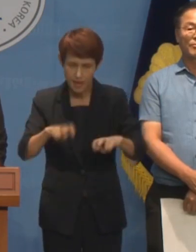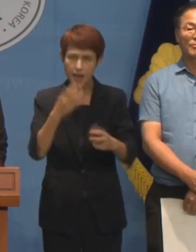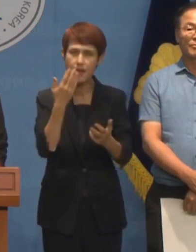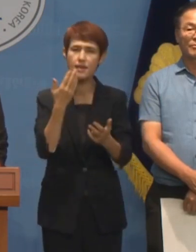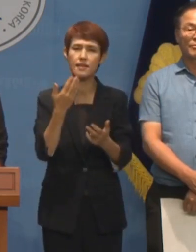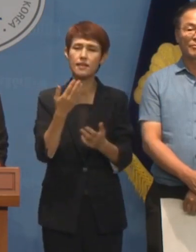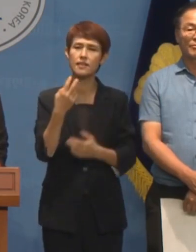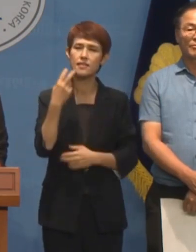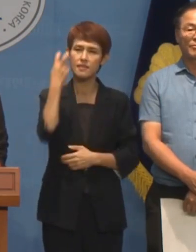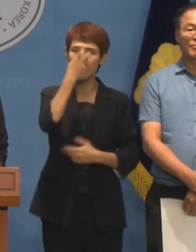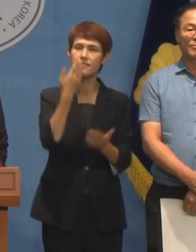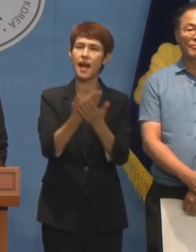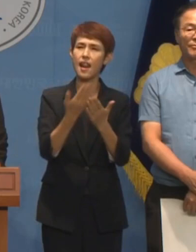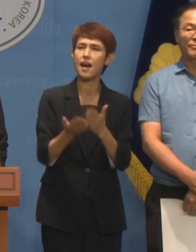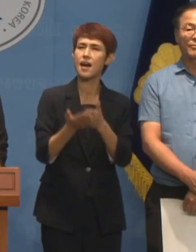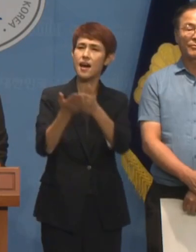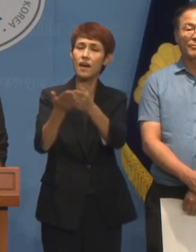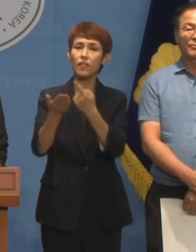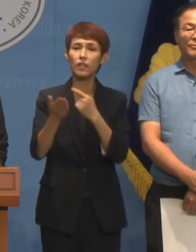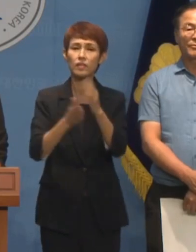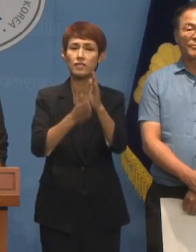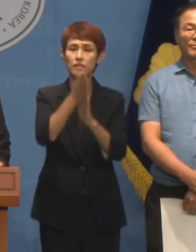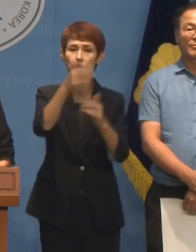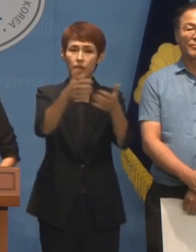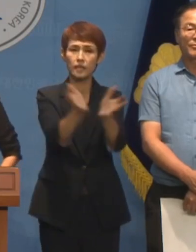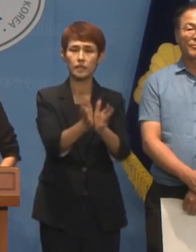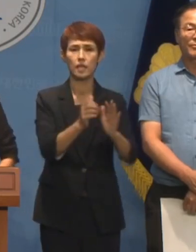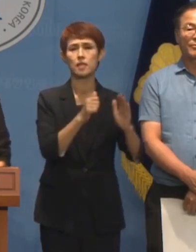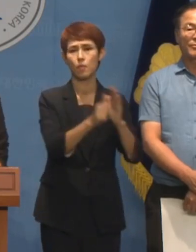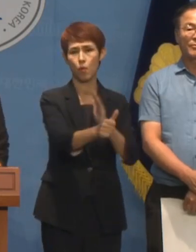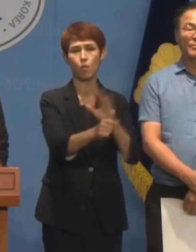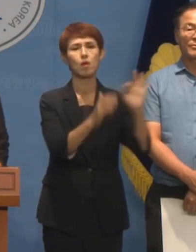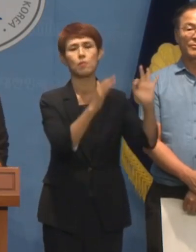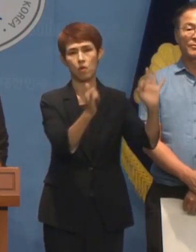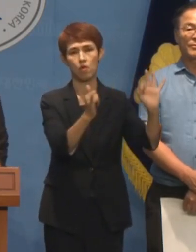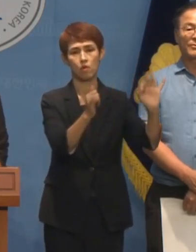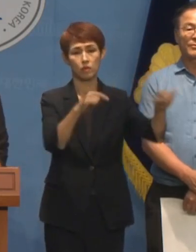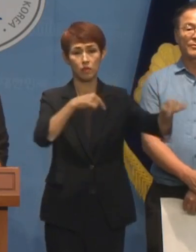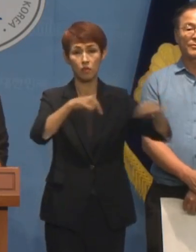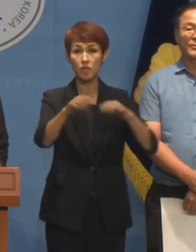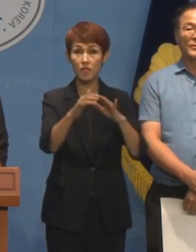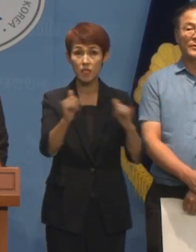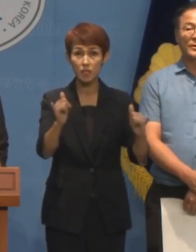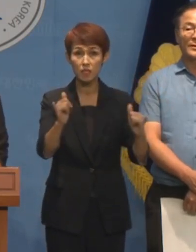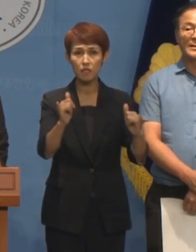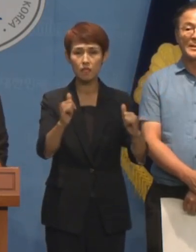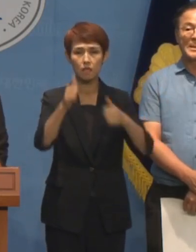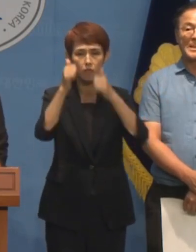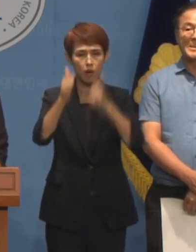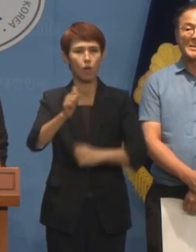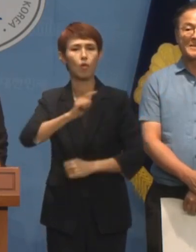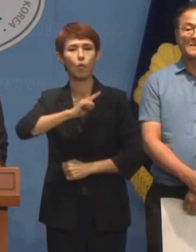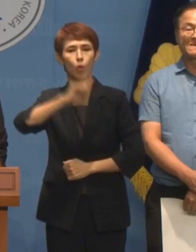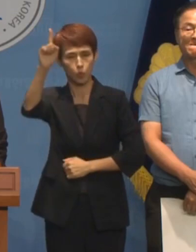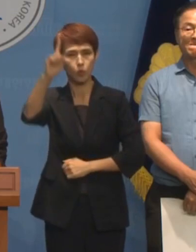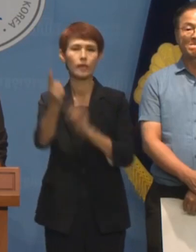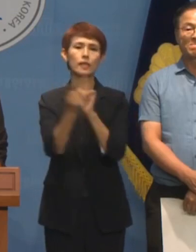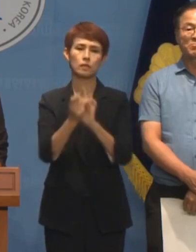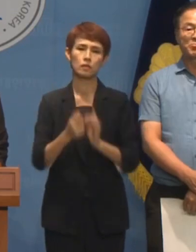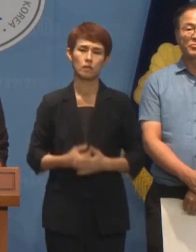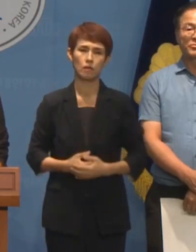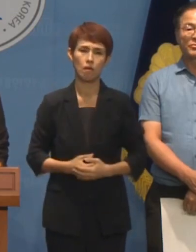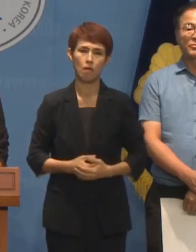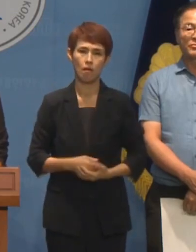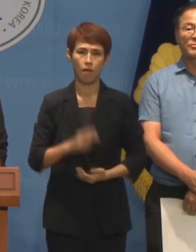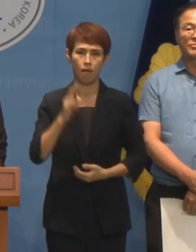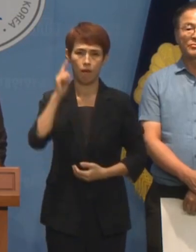10명의 시민단체 대표자들과 정치인들이 무더기로 기소가 되는 또한 믿을 수 없는